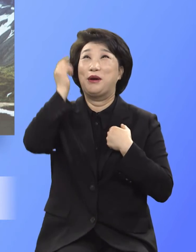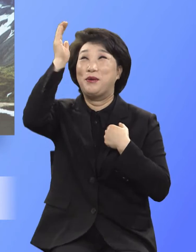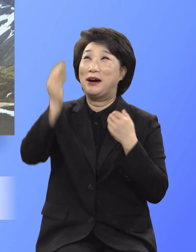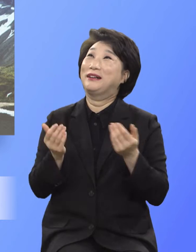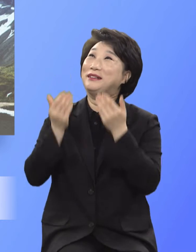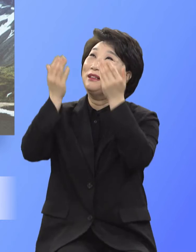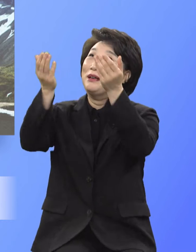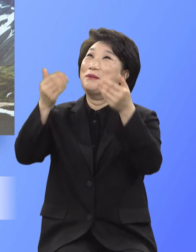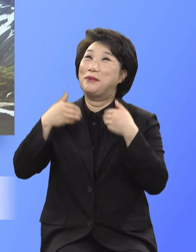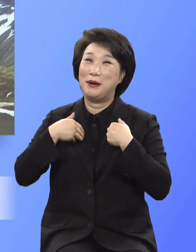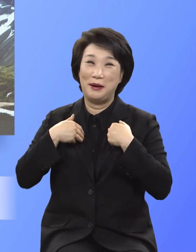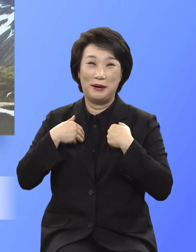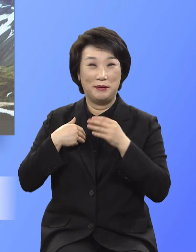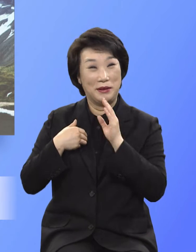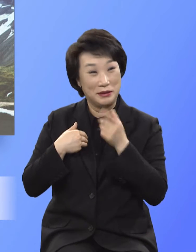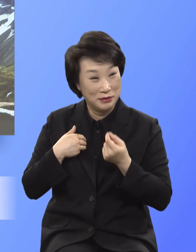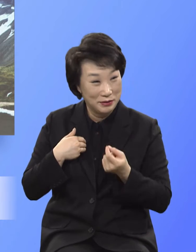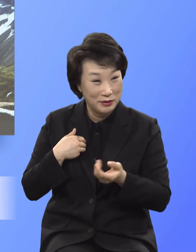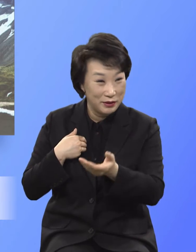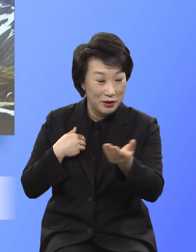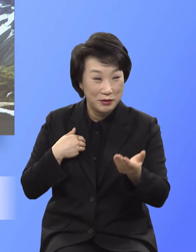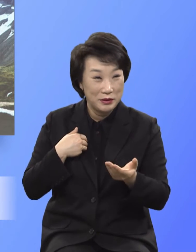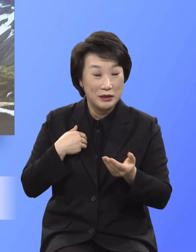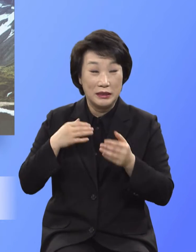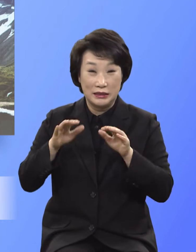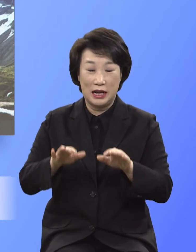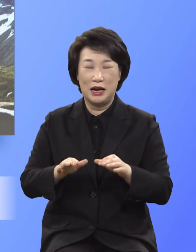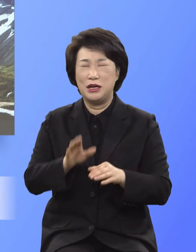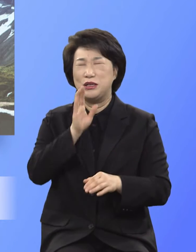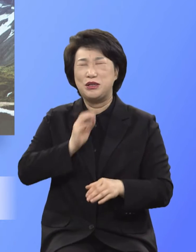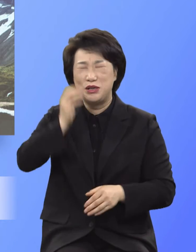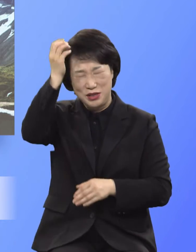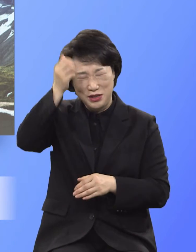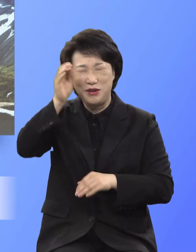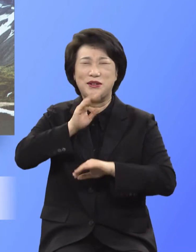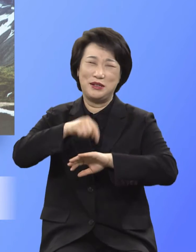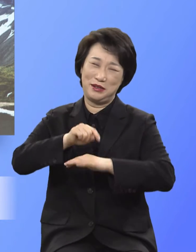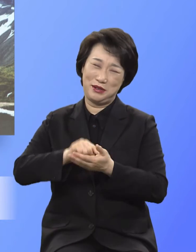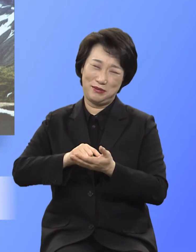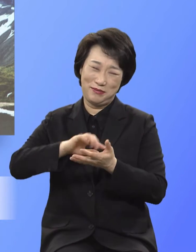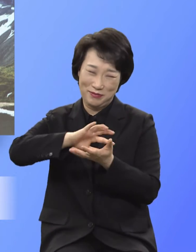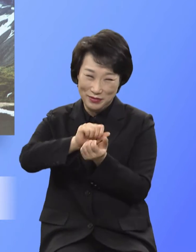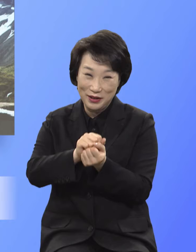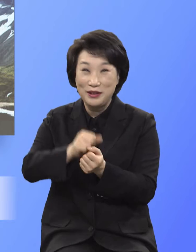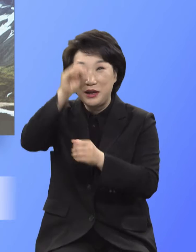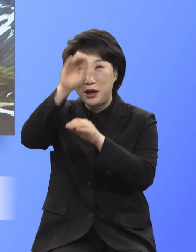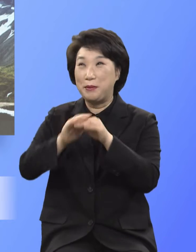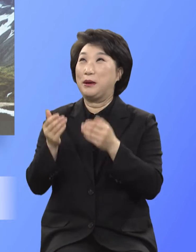영광을 드려야 되며 얼마나 신령과 진정으로